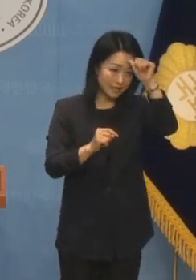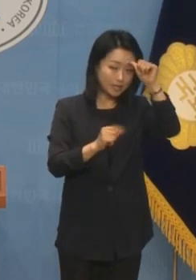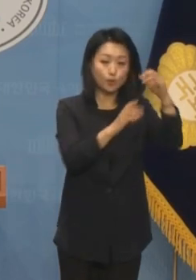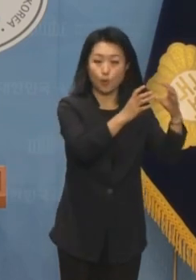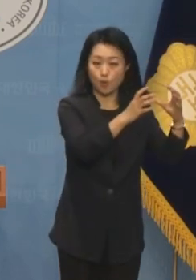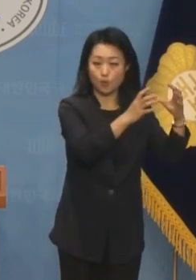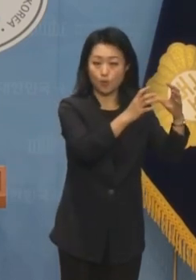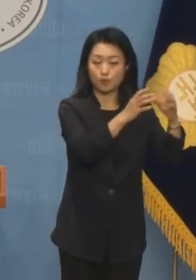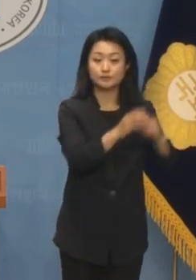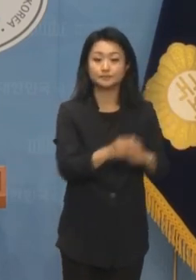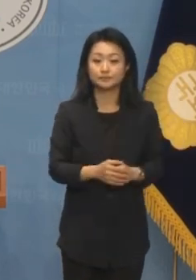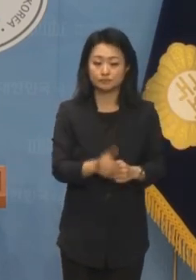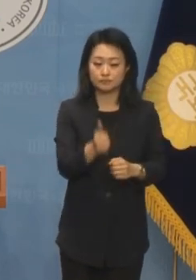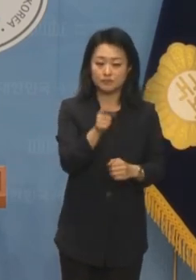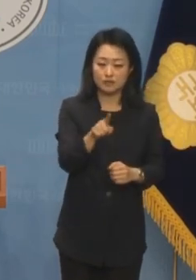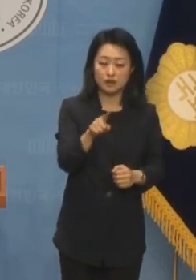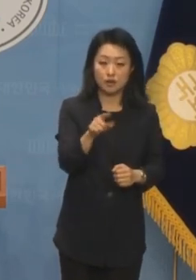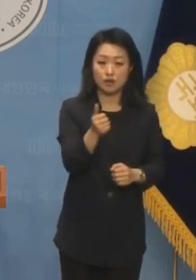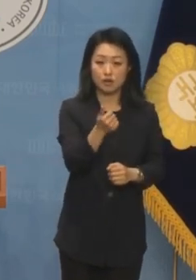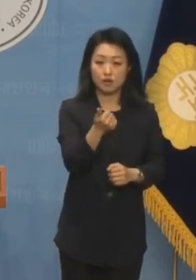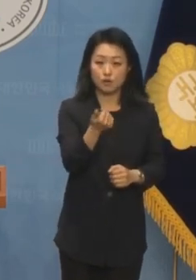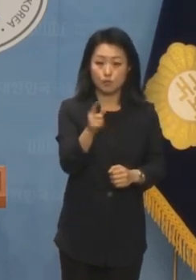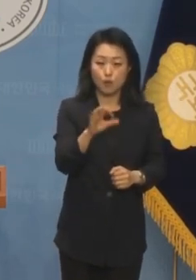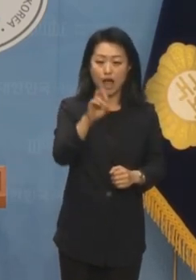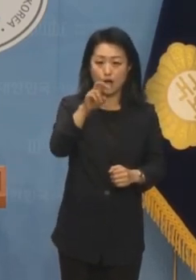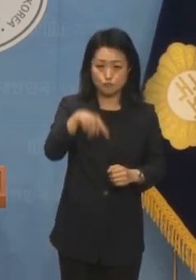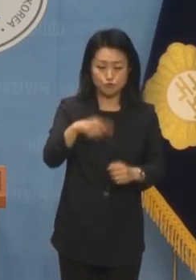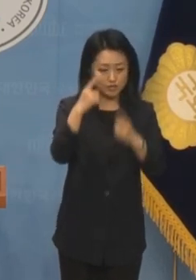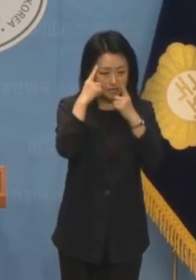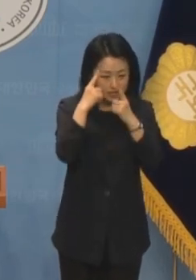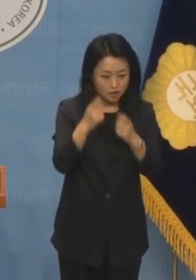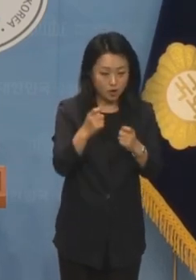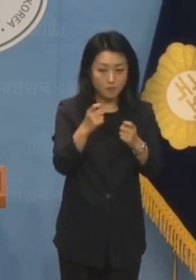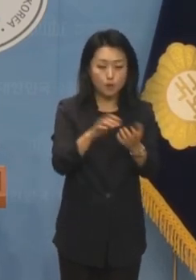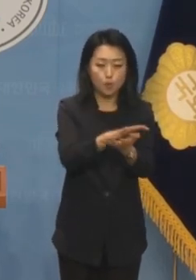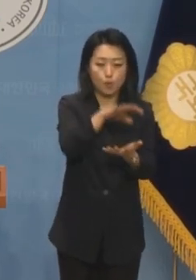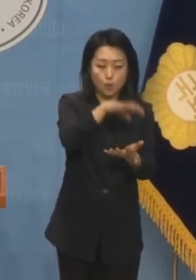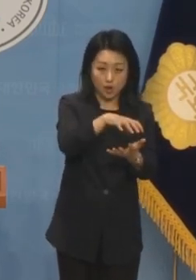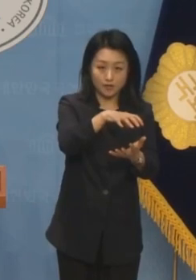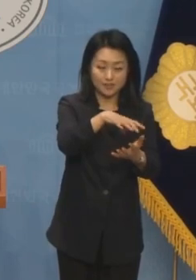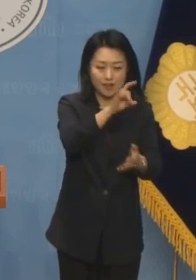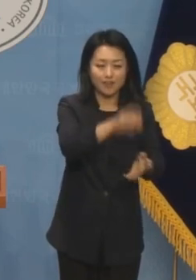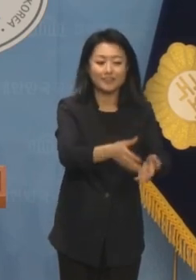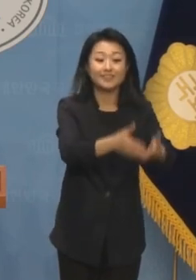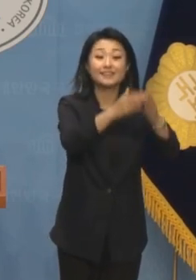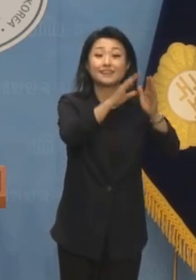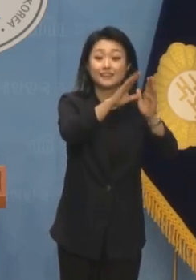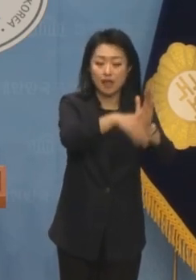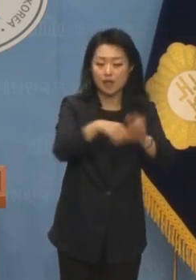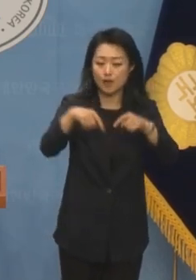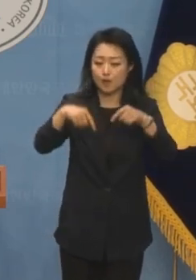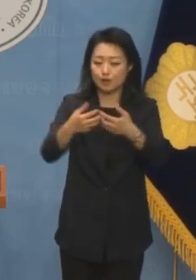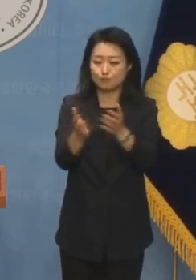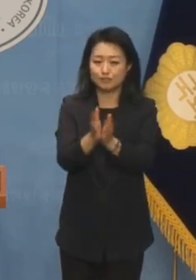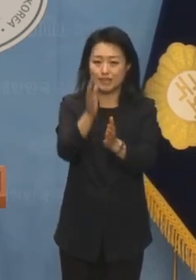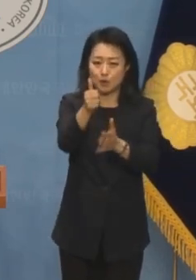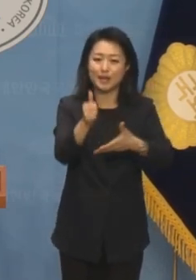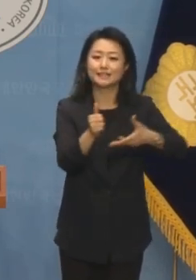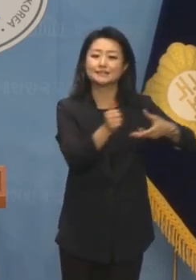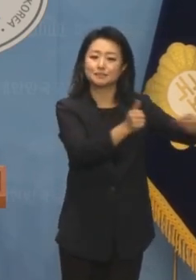측에서는 허황무 기념공원 확대 조성 사업 착공식에 당초 외교부 장관의